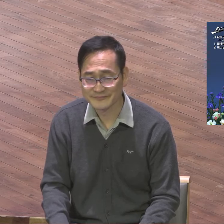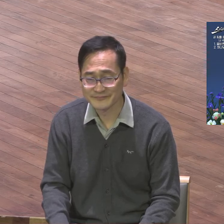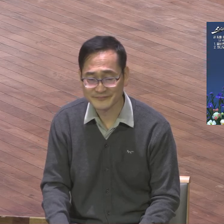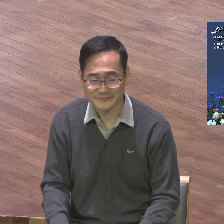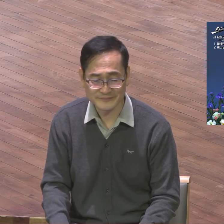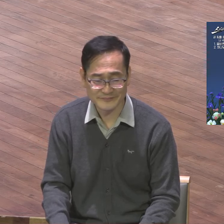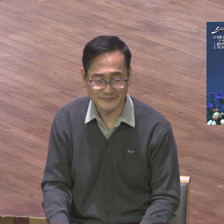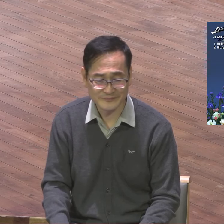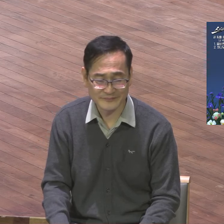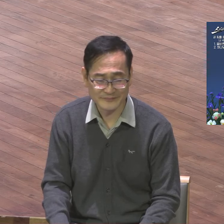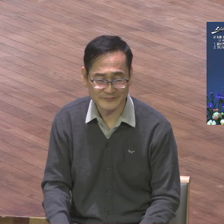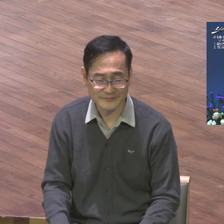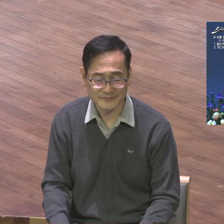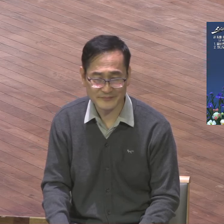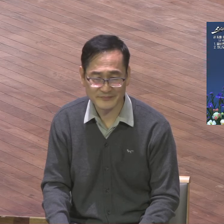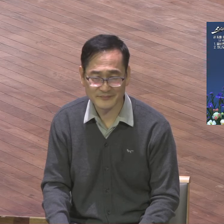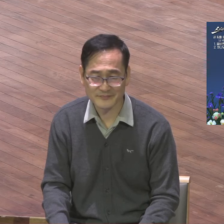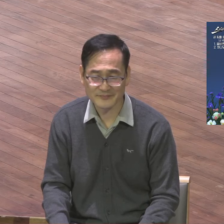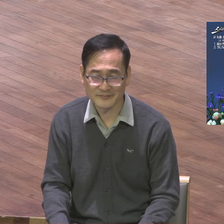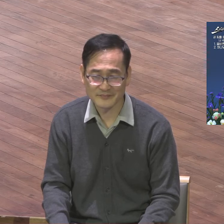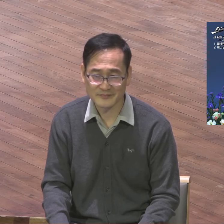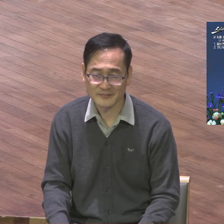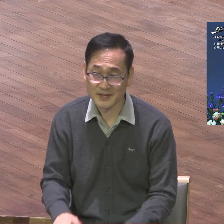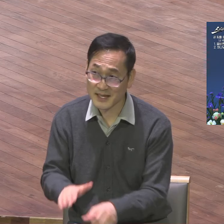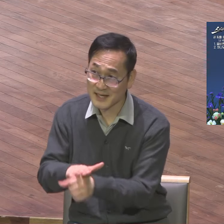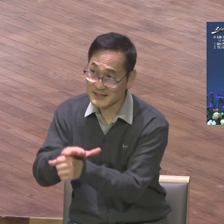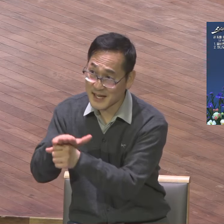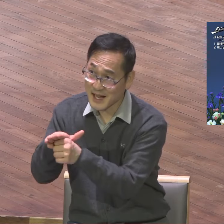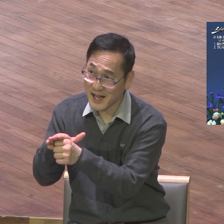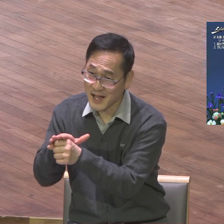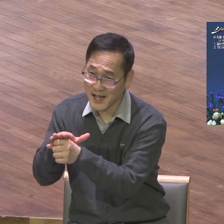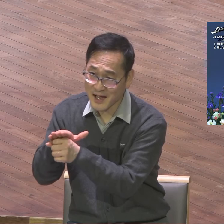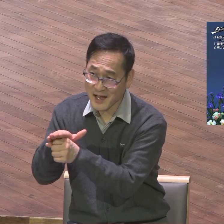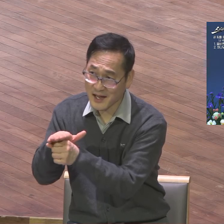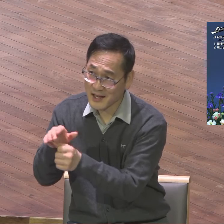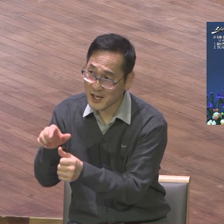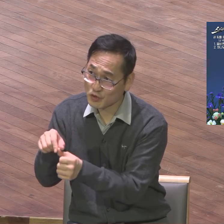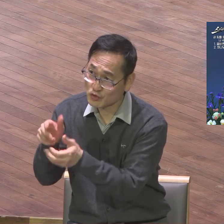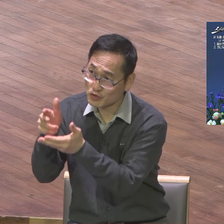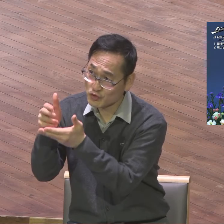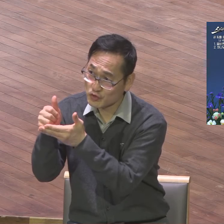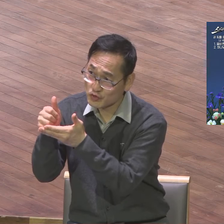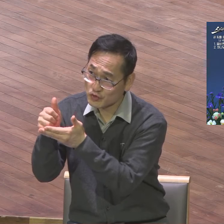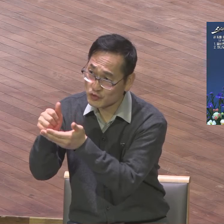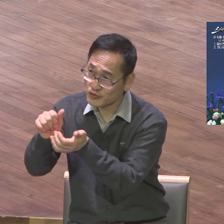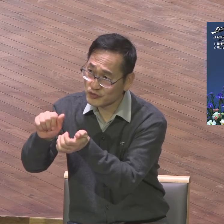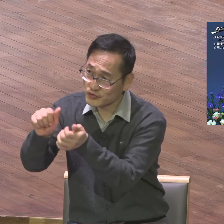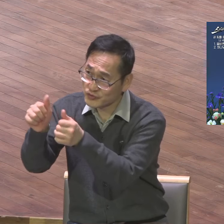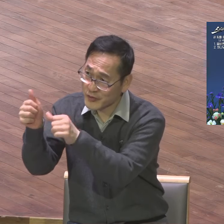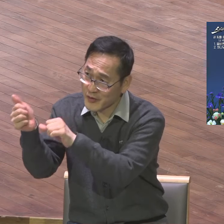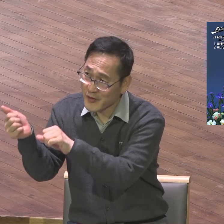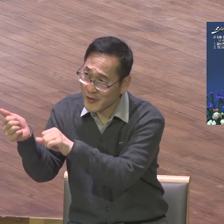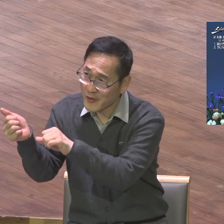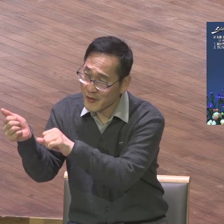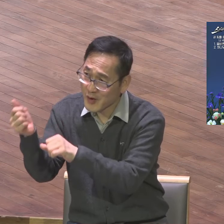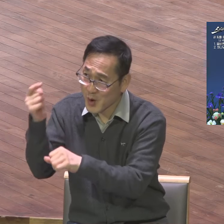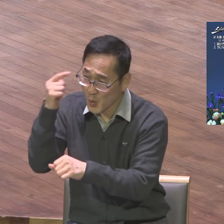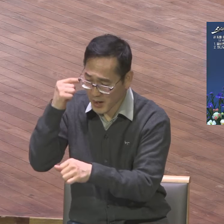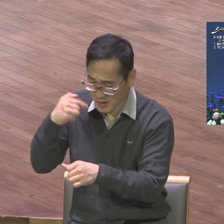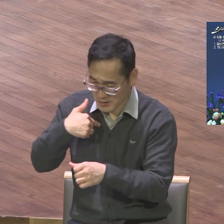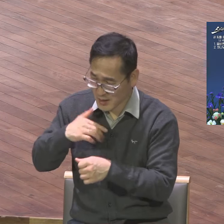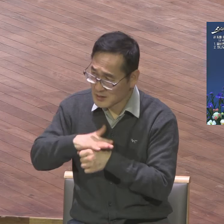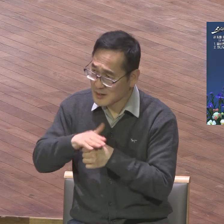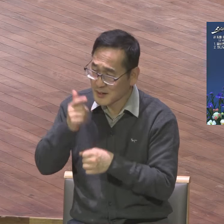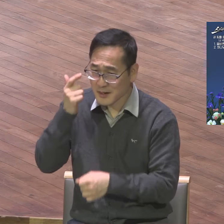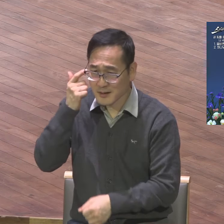사랑이 구주를 죽게 했네. 왜 날 사랑하나?